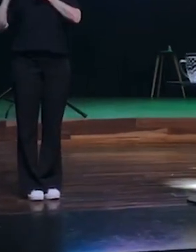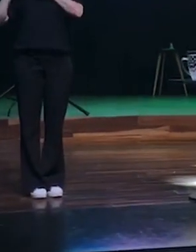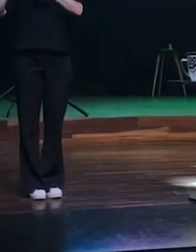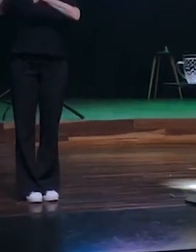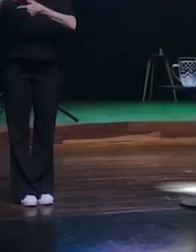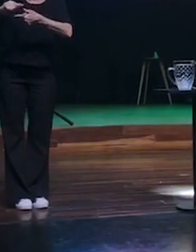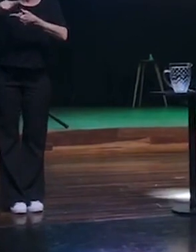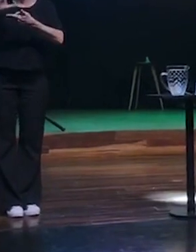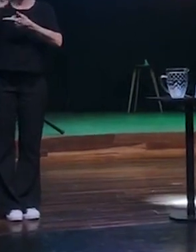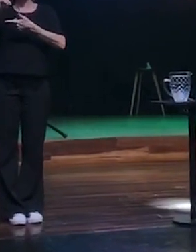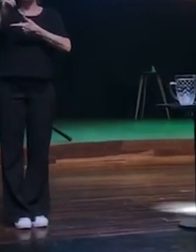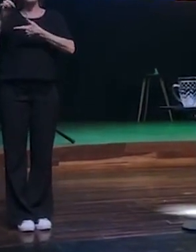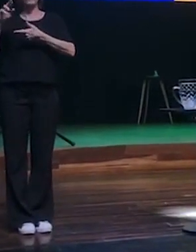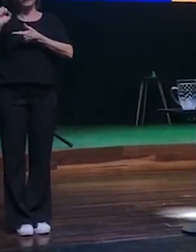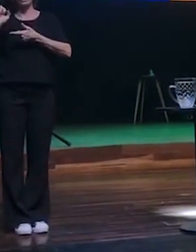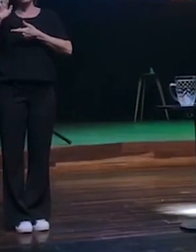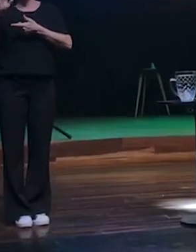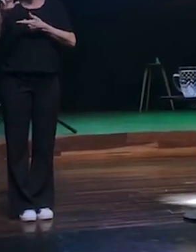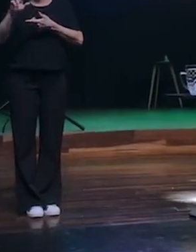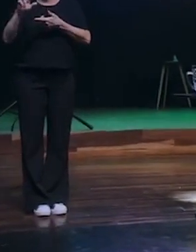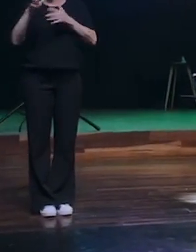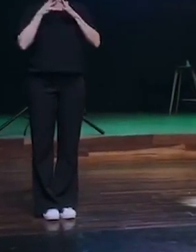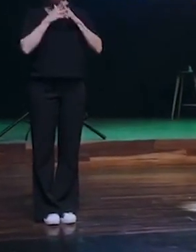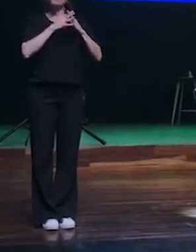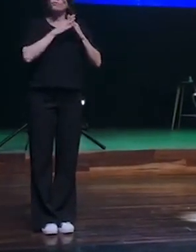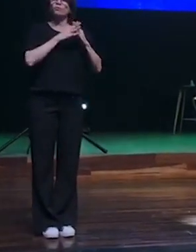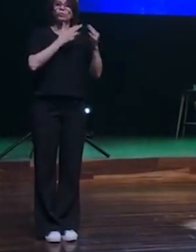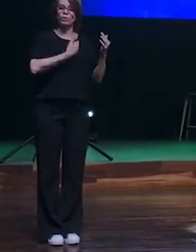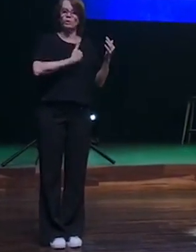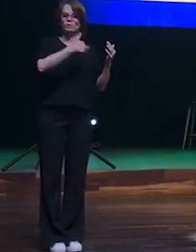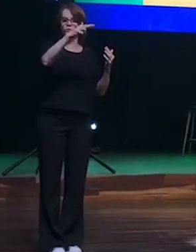da cultura judaico-cristã.